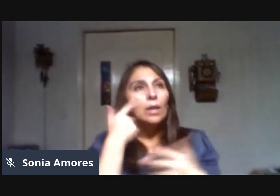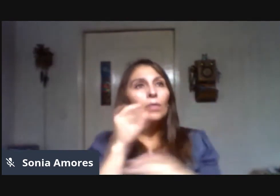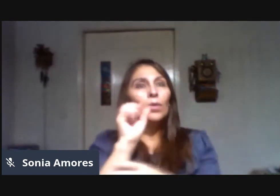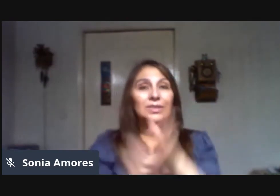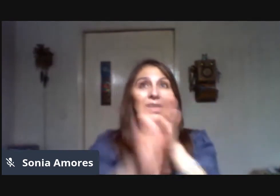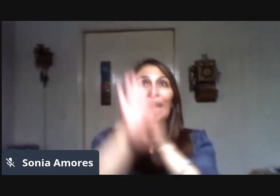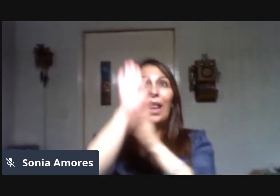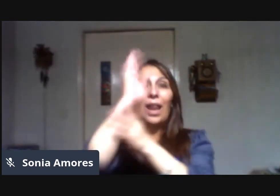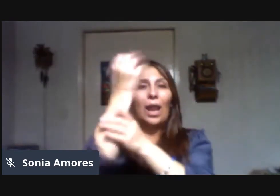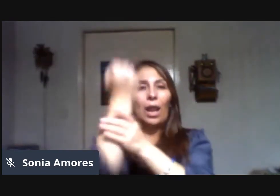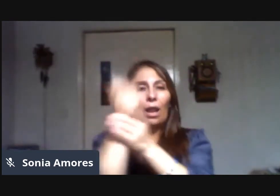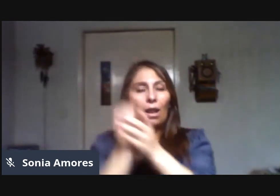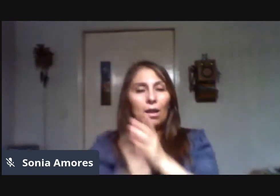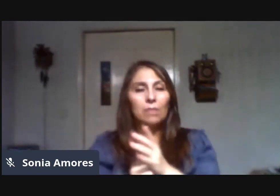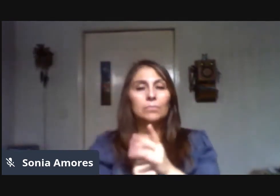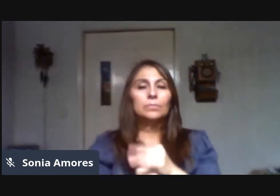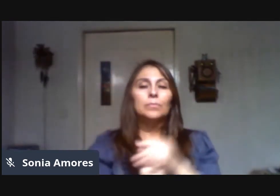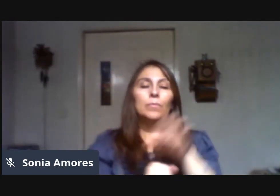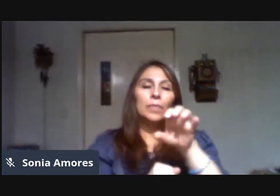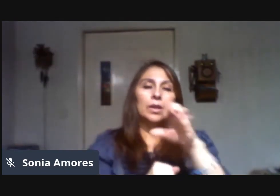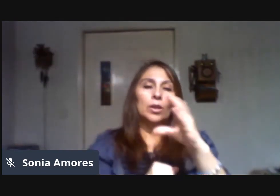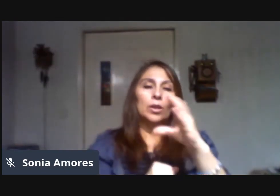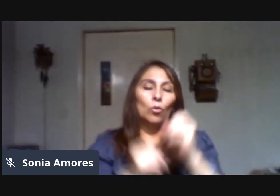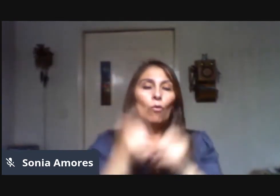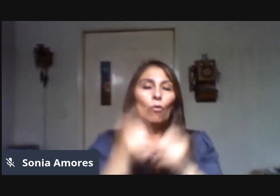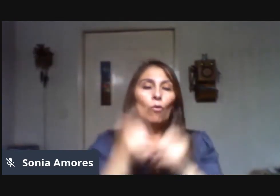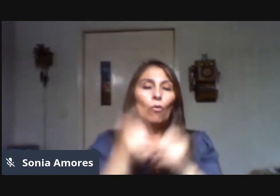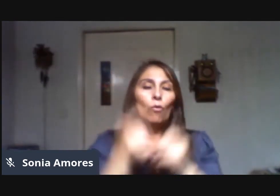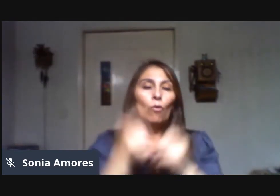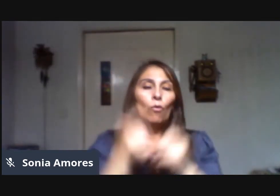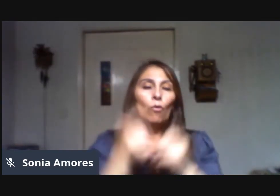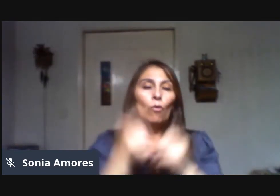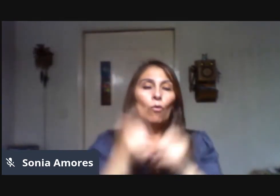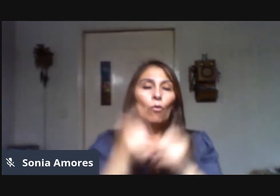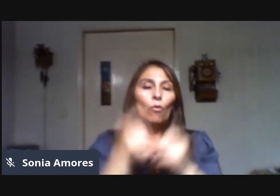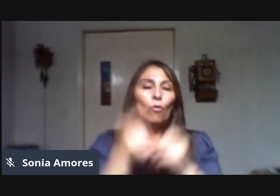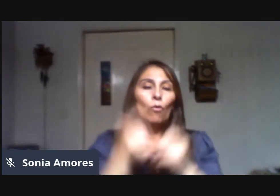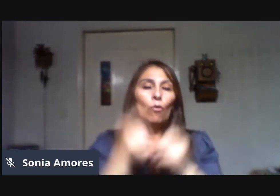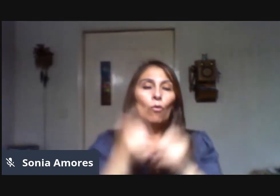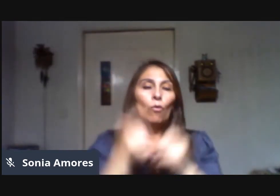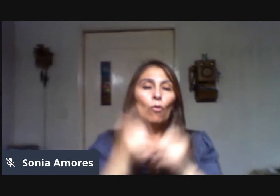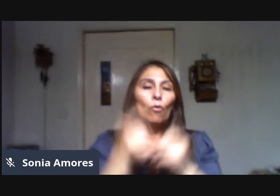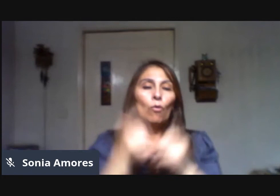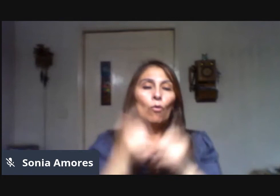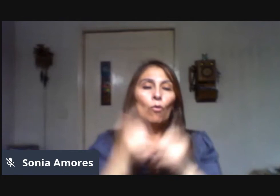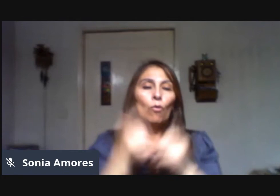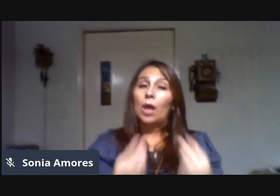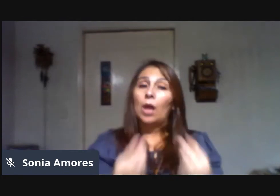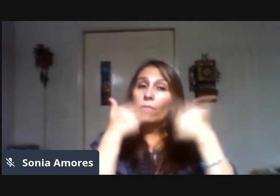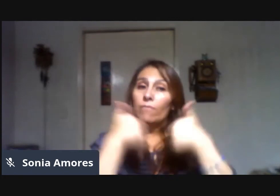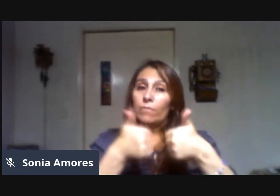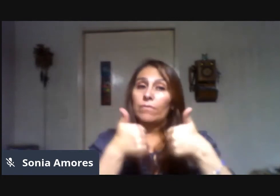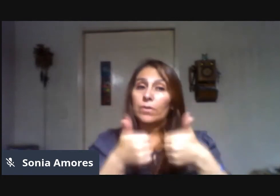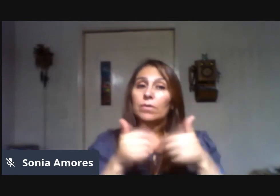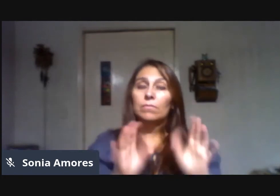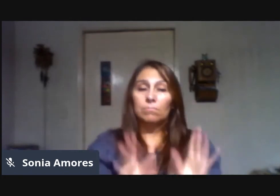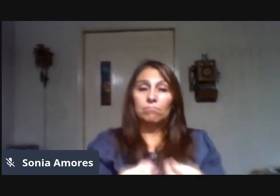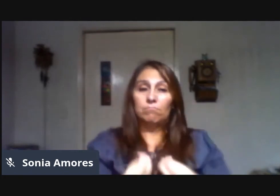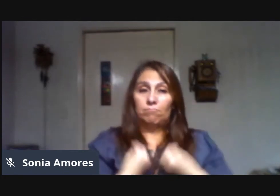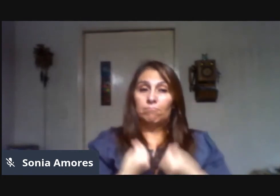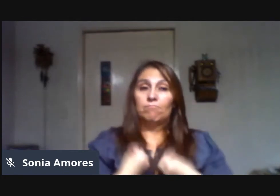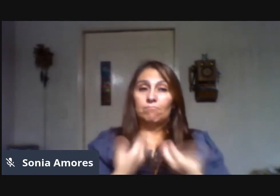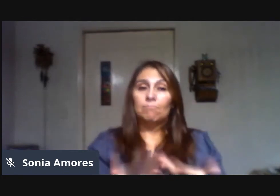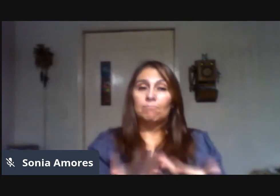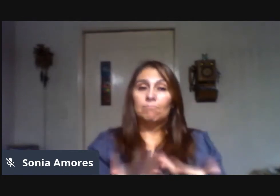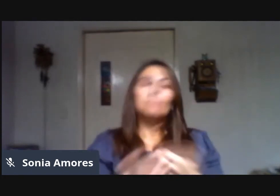al ecofeminismo, a la soberanía alimentaria y al buen vivir como lo han venido, o como dirían los campesinos, a